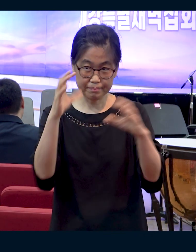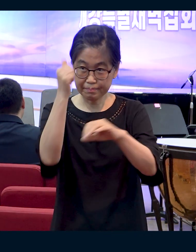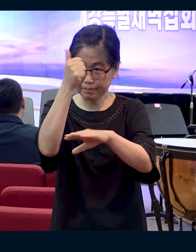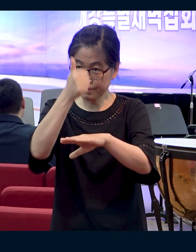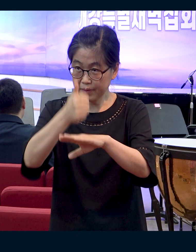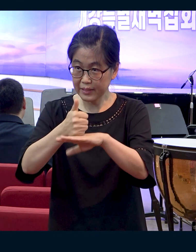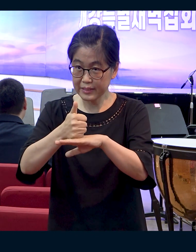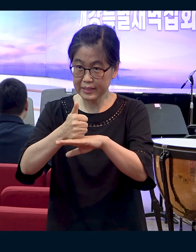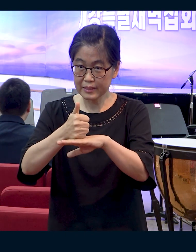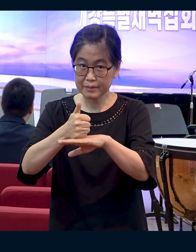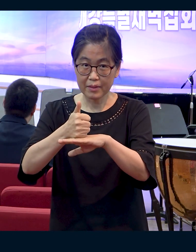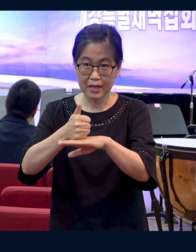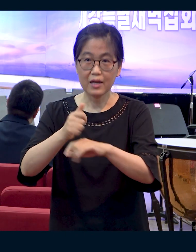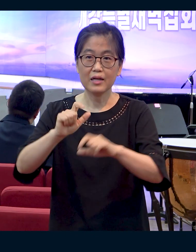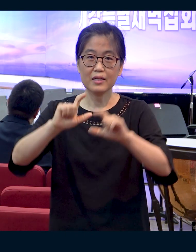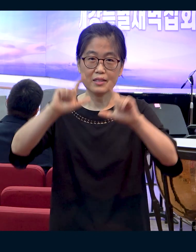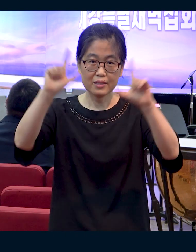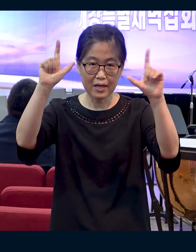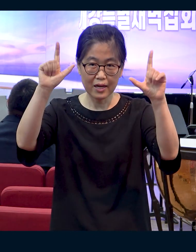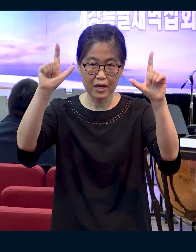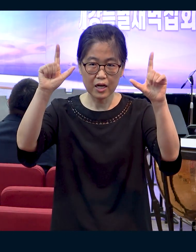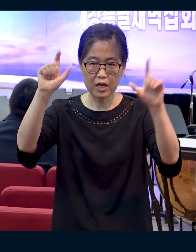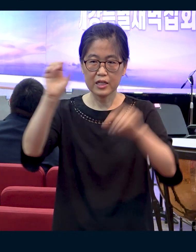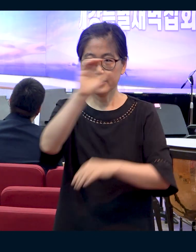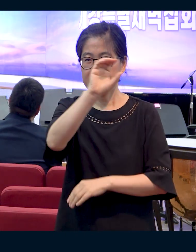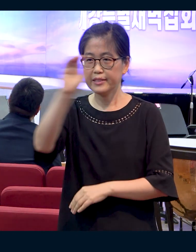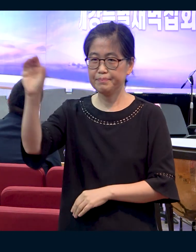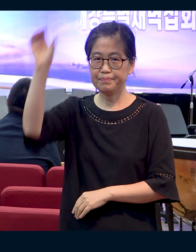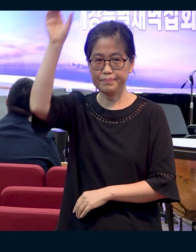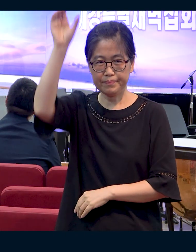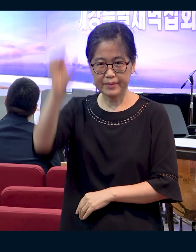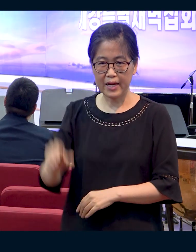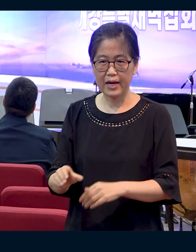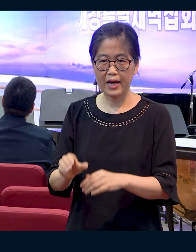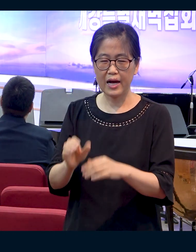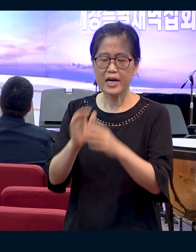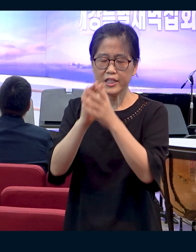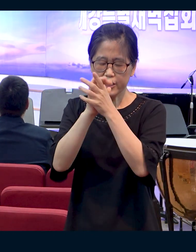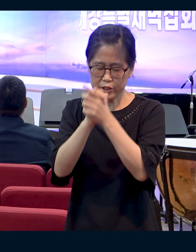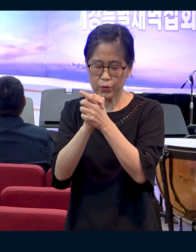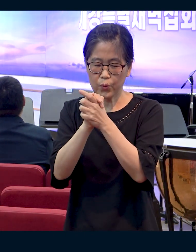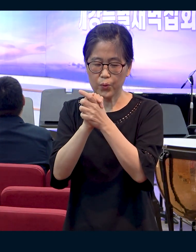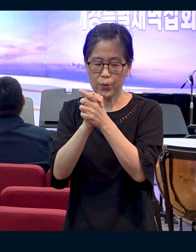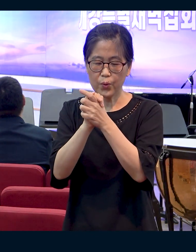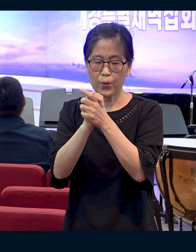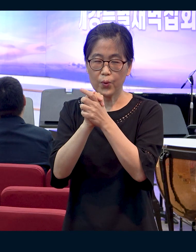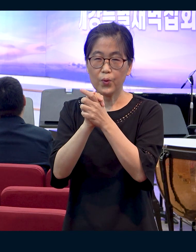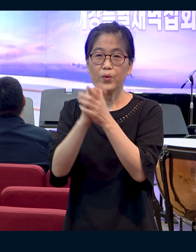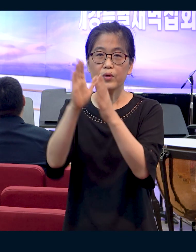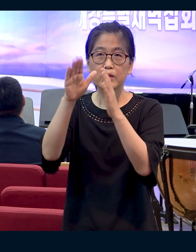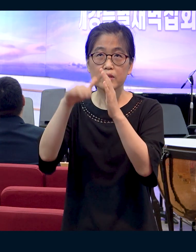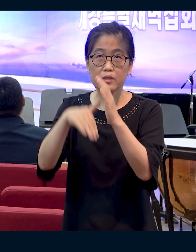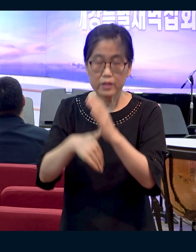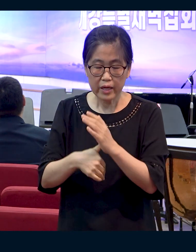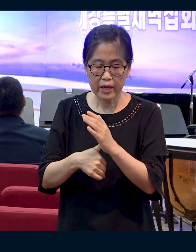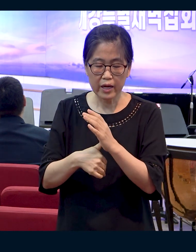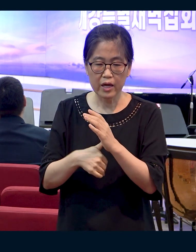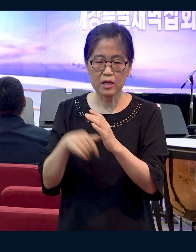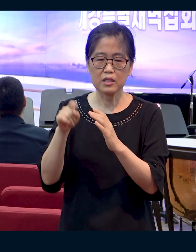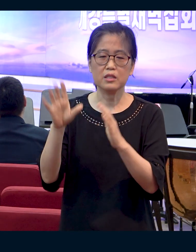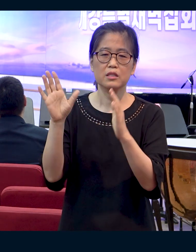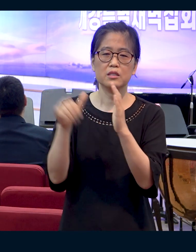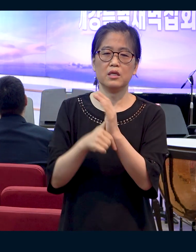날에 십자가 기도가 있어요. 그 시간에 이분이 그야말로